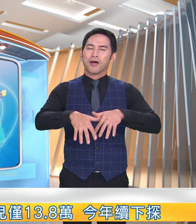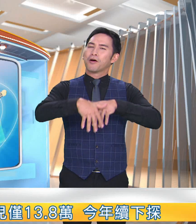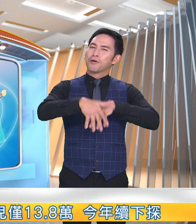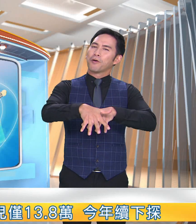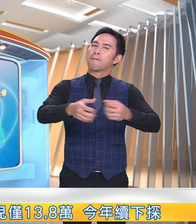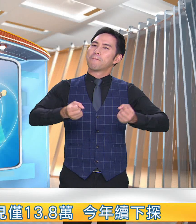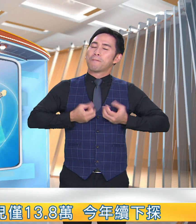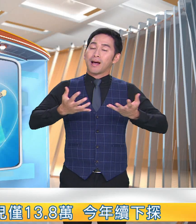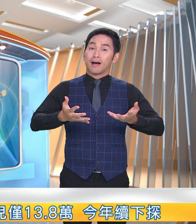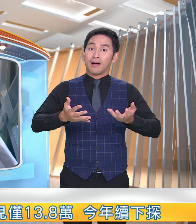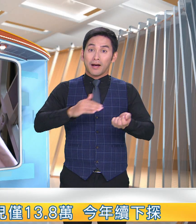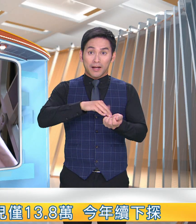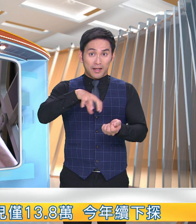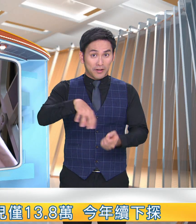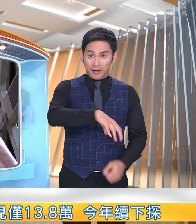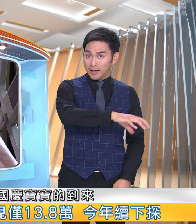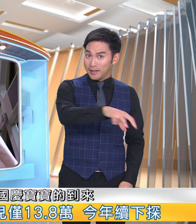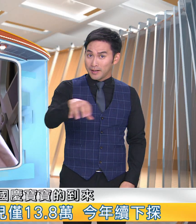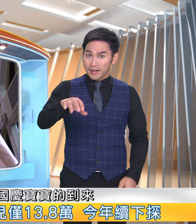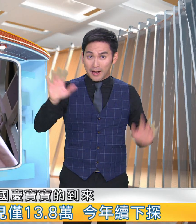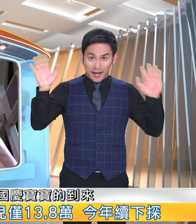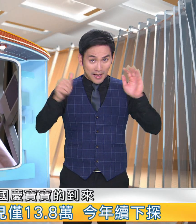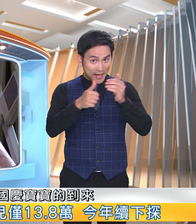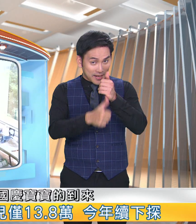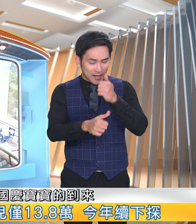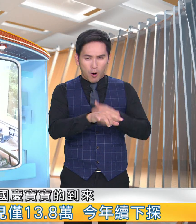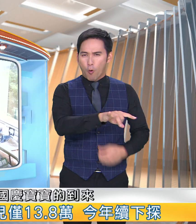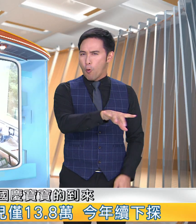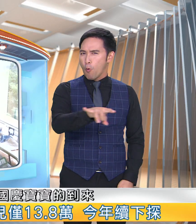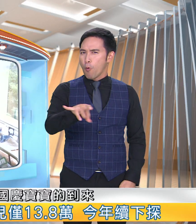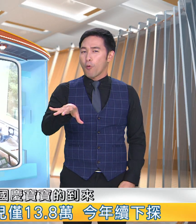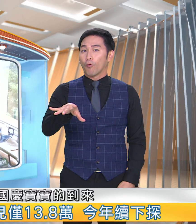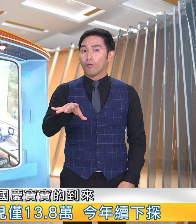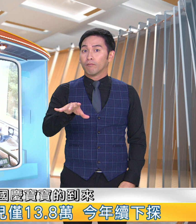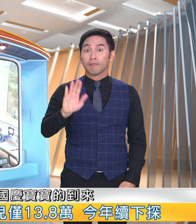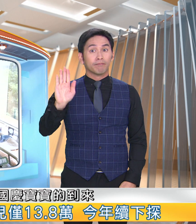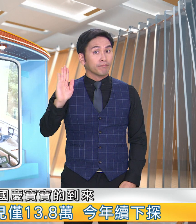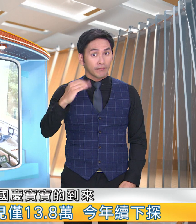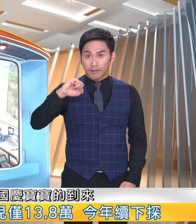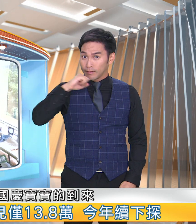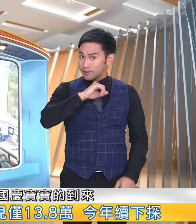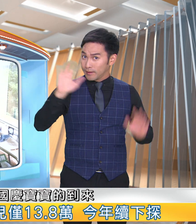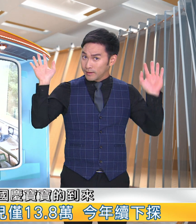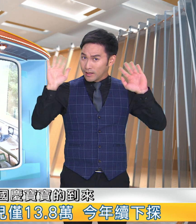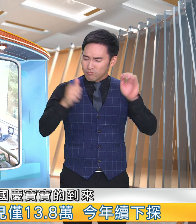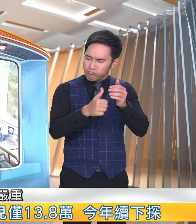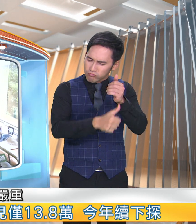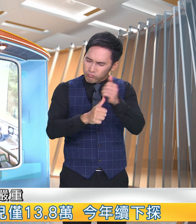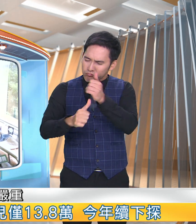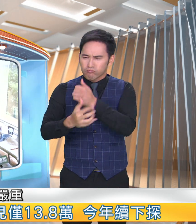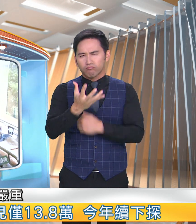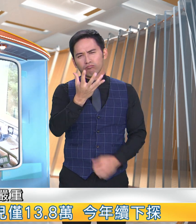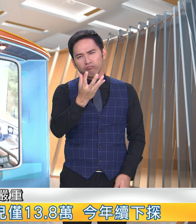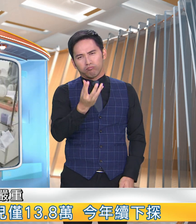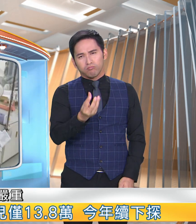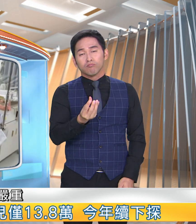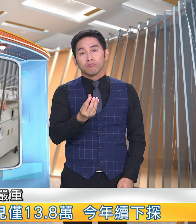双十国庆，有不少医院都喜迎国庆宝宝的到来。不过少子化的问题严